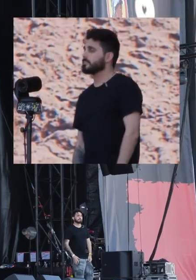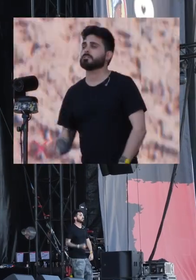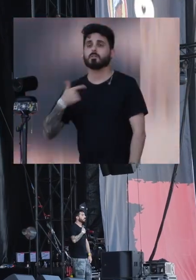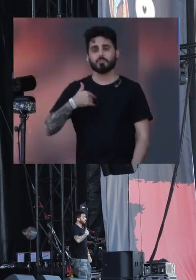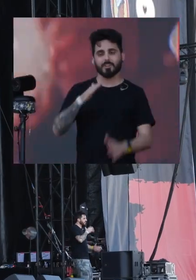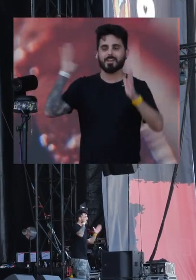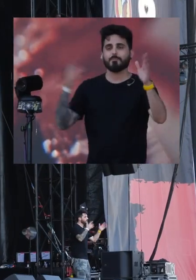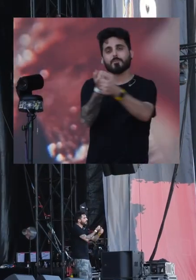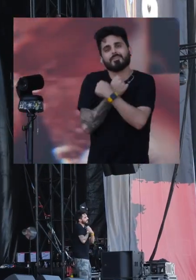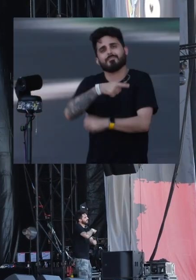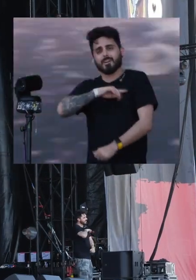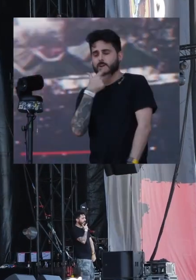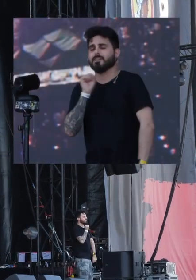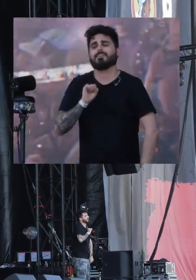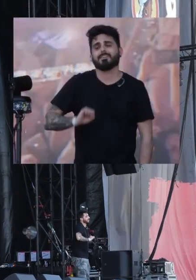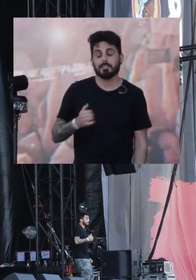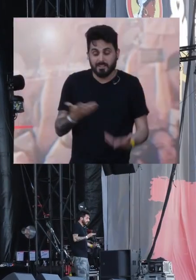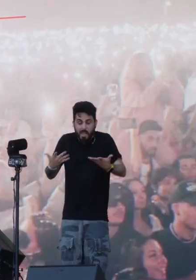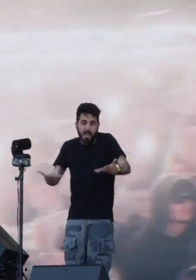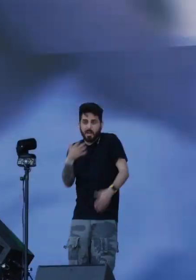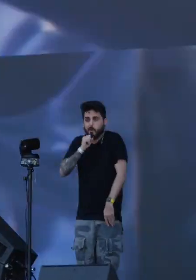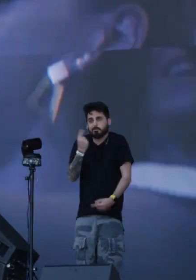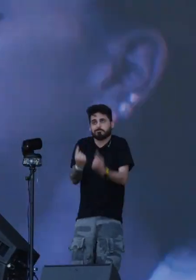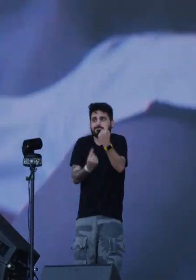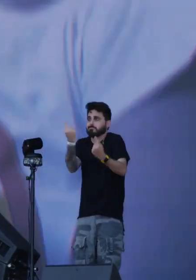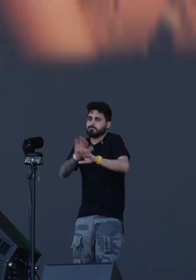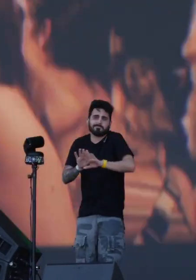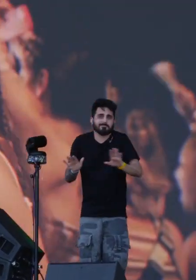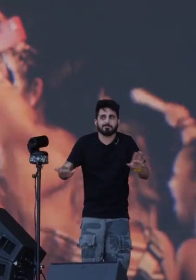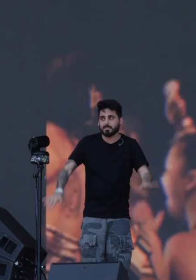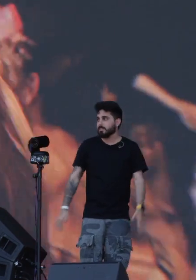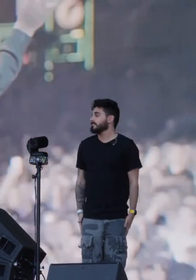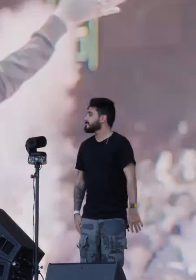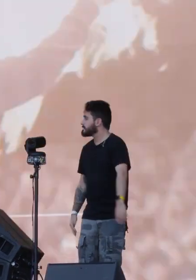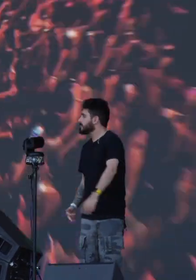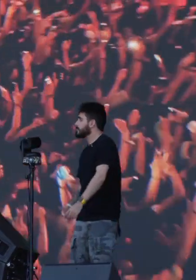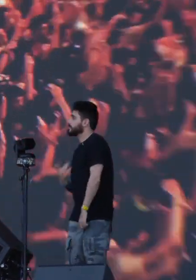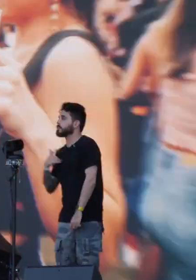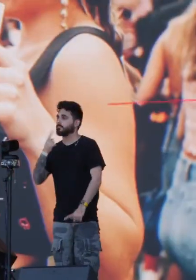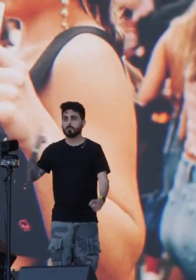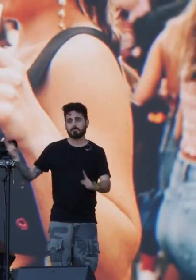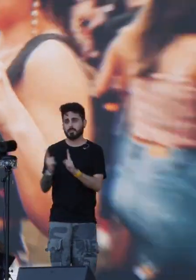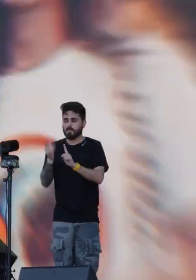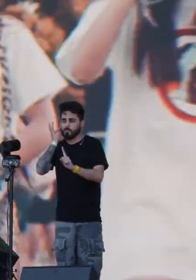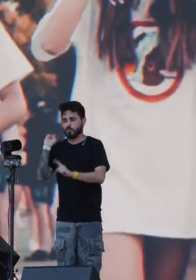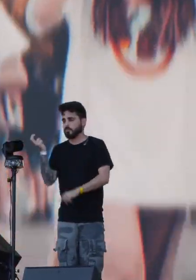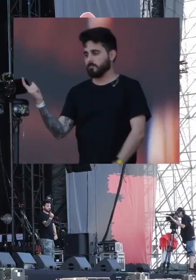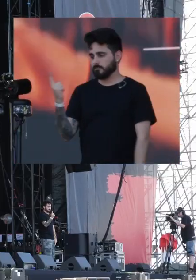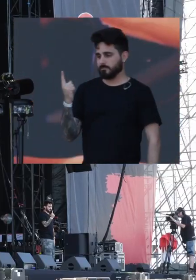Ja estava ben guapeta quan tu m'estimaves. Ara ho estic només de vegades. Quan em ve una altra